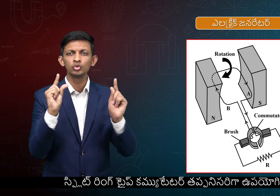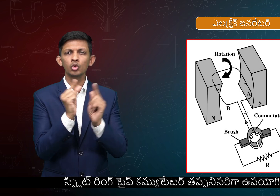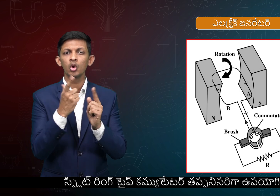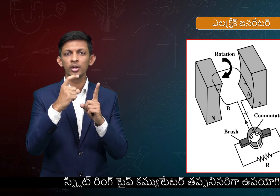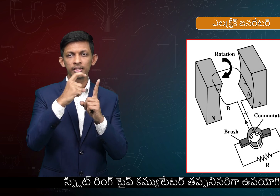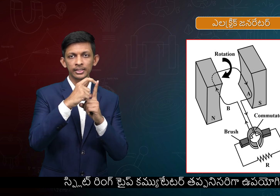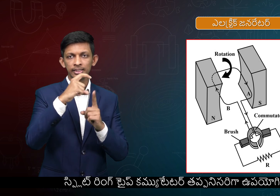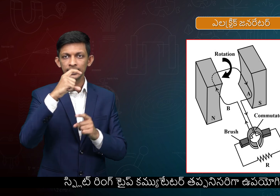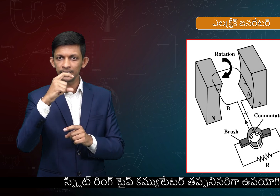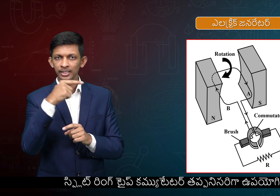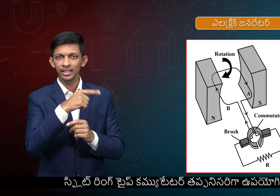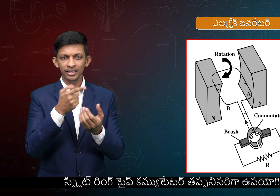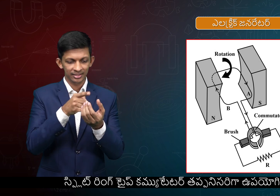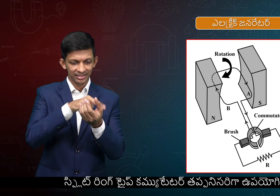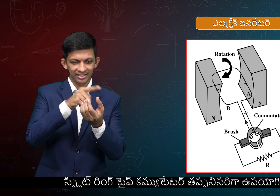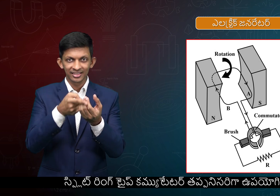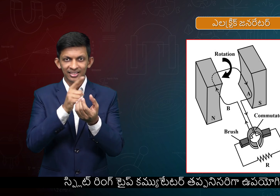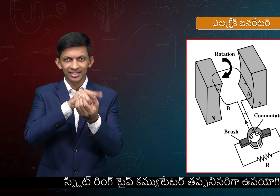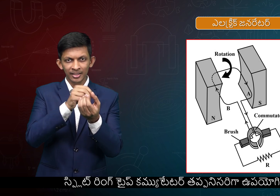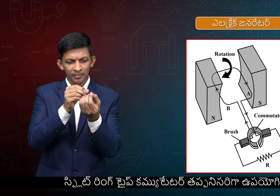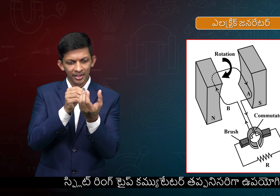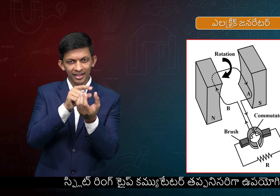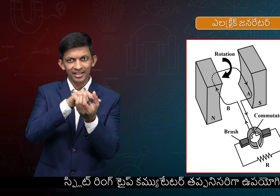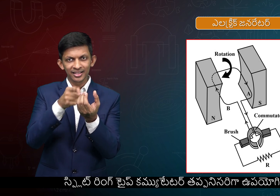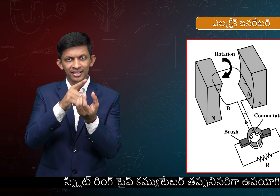స్ప్లిట్ రింగ్ టైప్ కమ్యూనిటేటర్ తప్పనిసరిగా ఉపయోగించాలి.